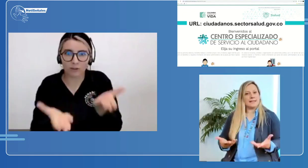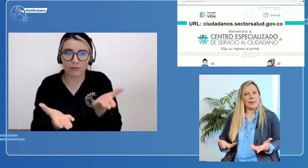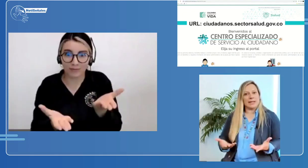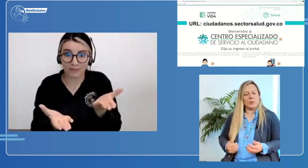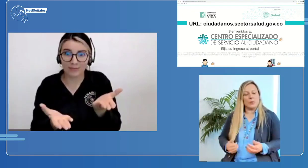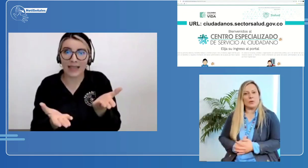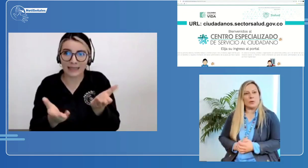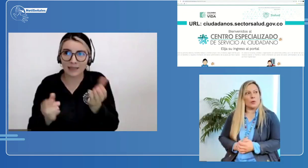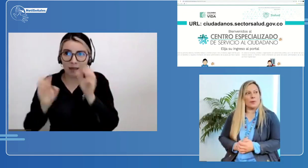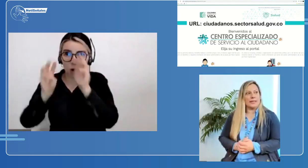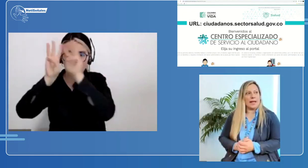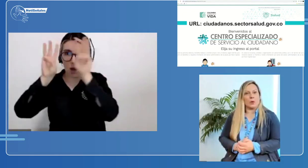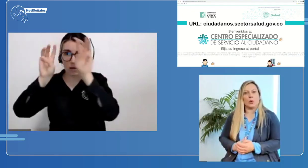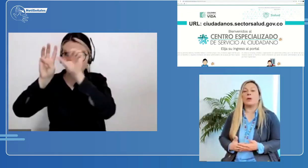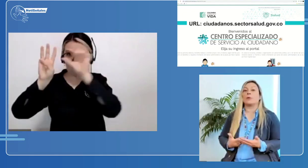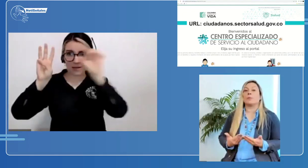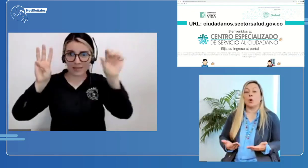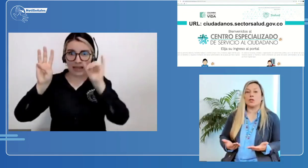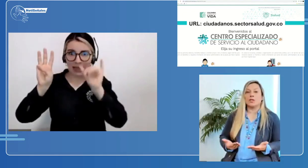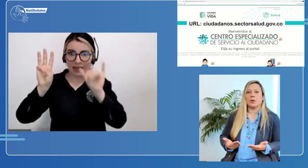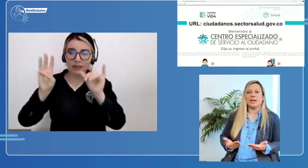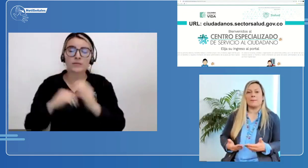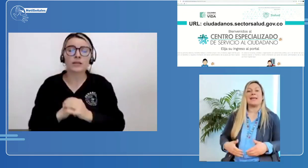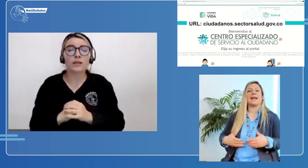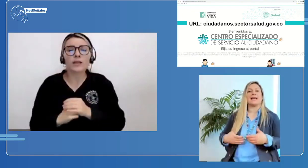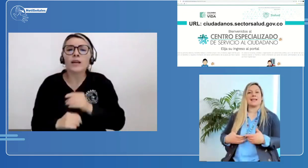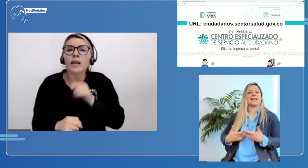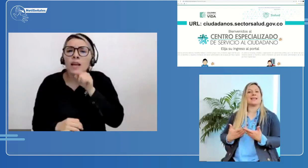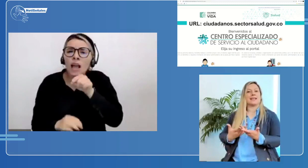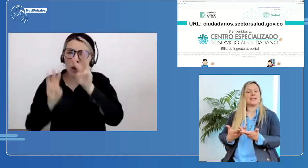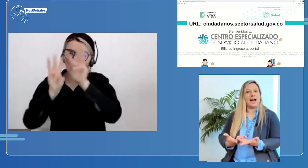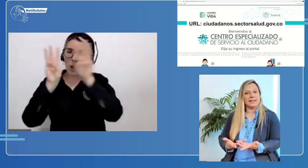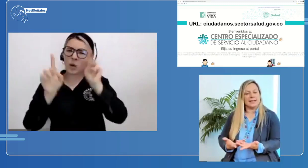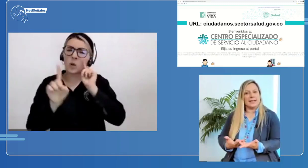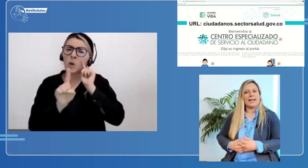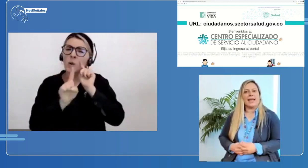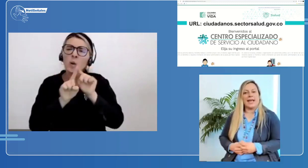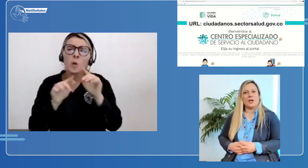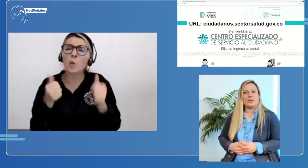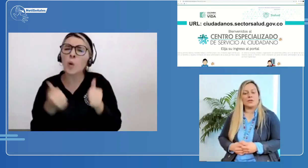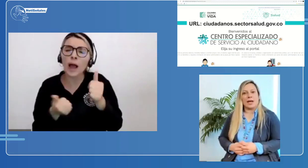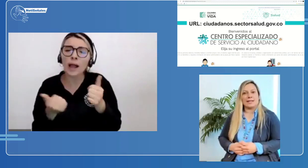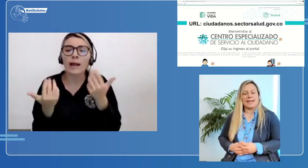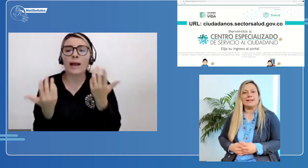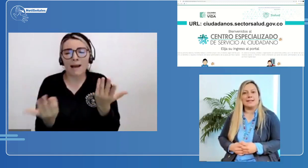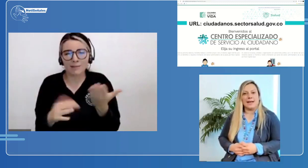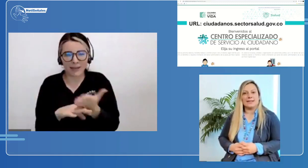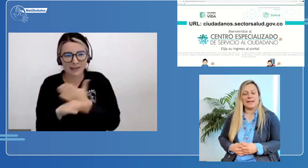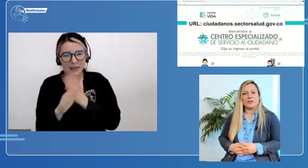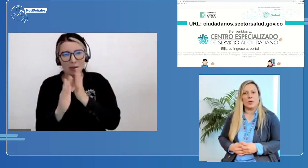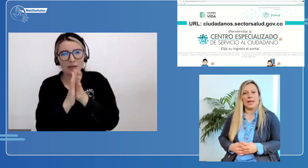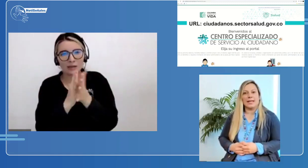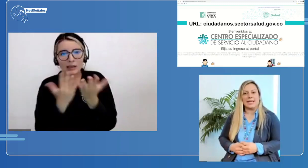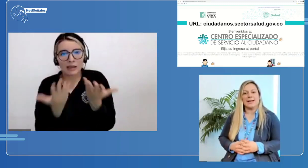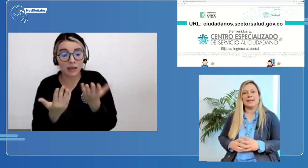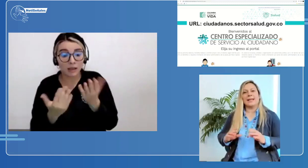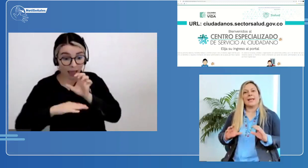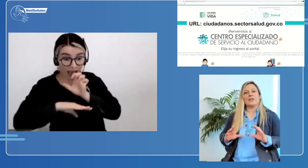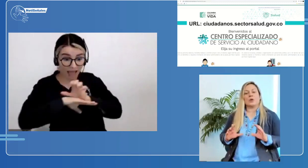Precisamente como lo estoy comentando, como el propósito de la página es acercar nuestras entidades a la ciudadanía,